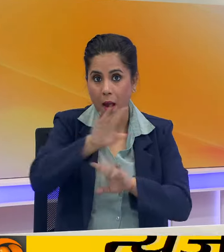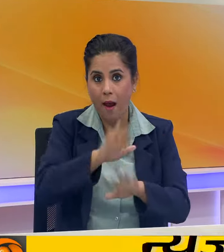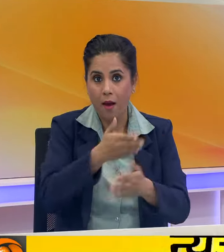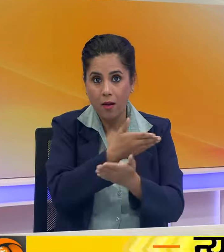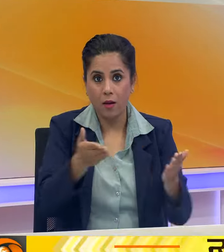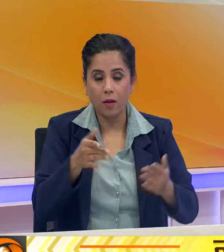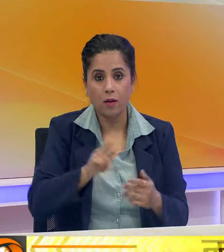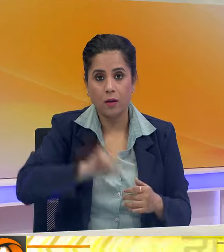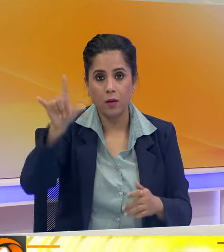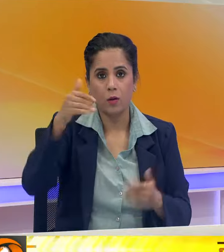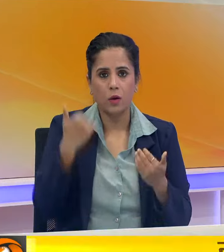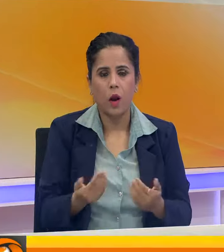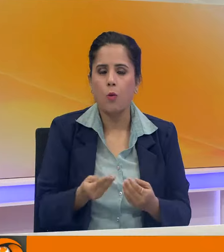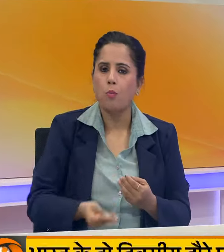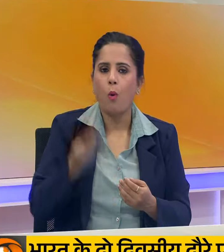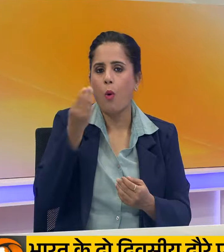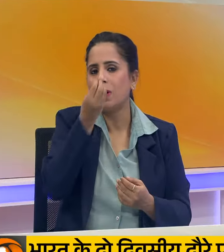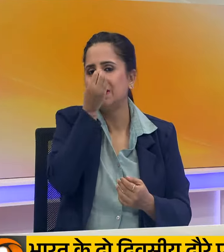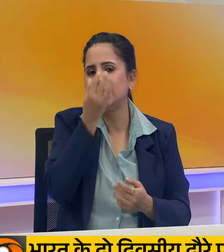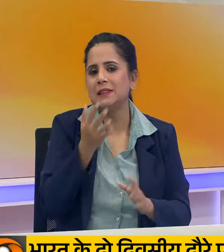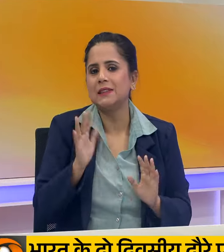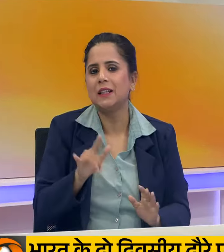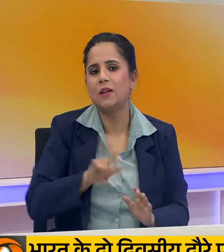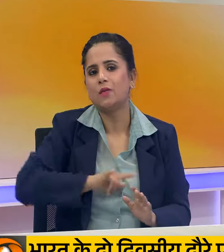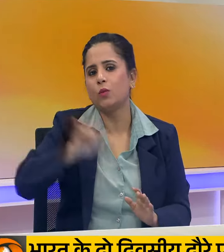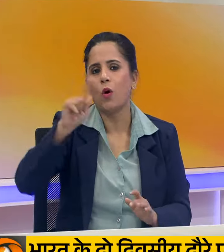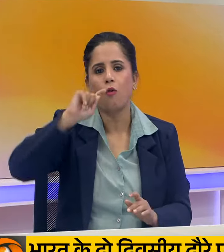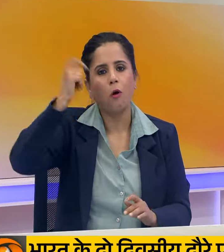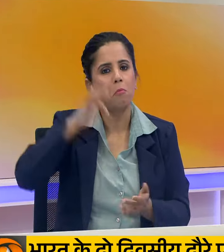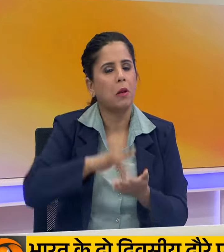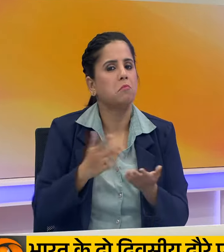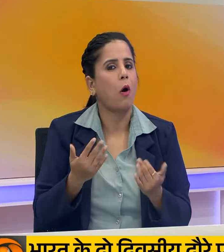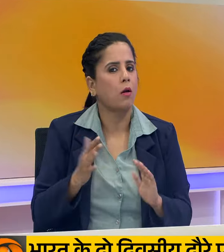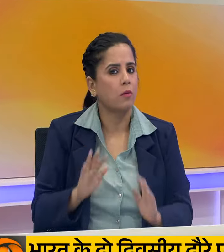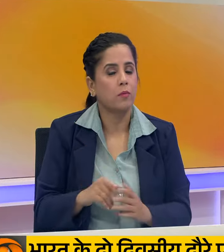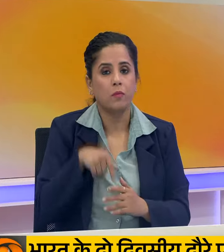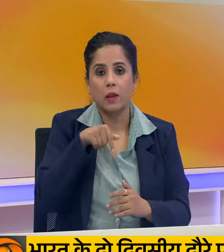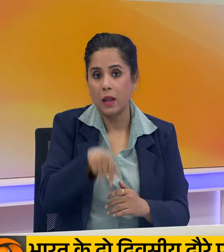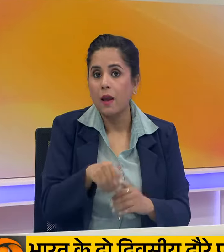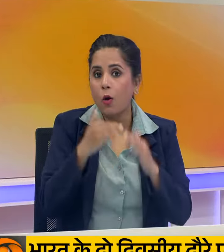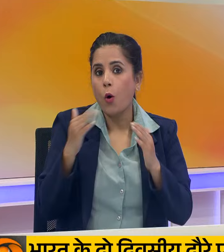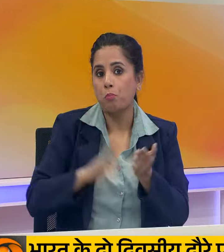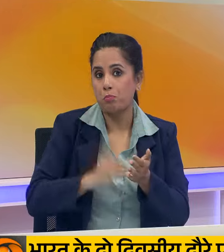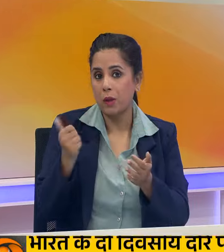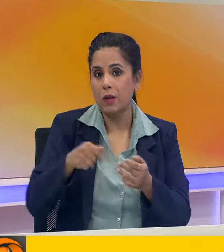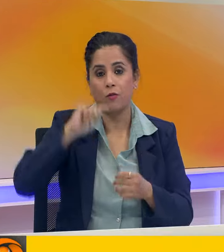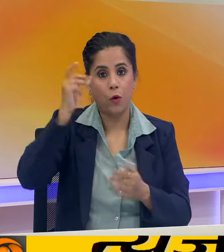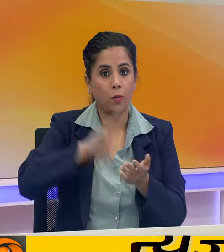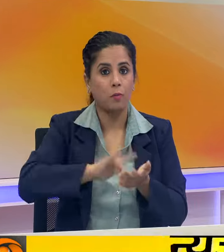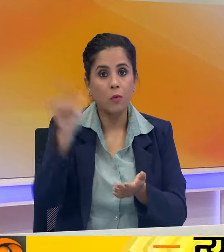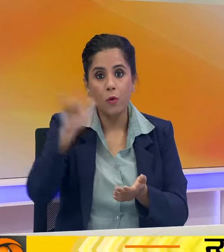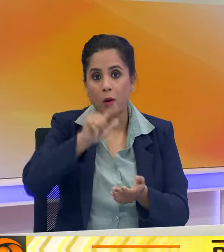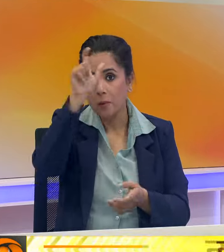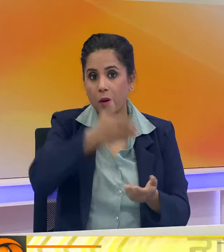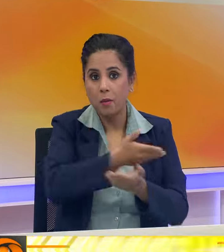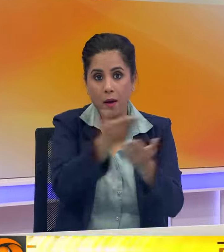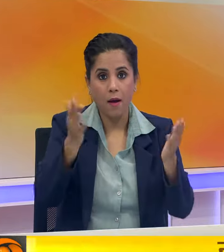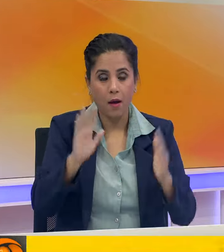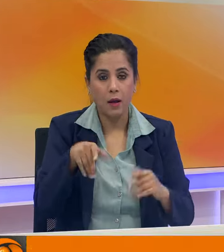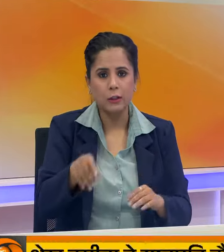के लिए सफर अब और भी ज्यादा आरामदायक होने वाला है गृहमंत्री ने विदेश यात्रा करने वाले यात्रियों के